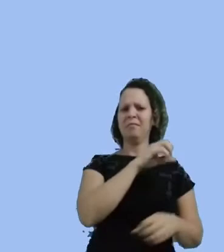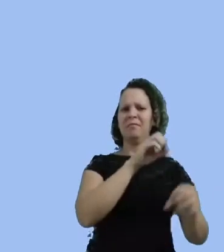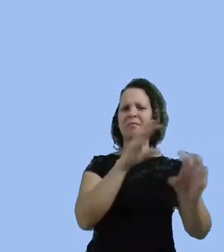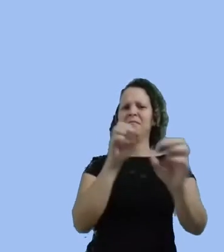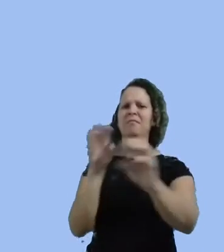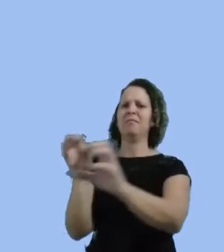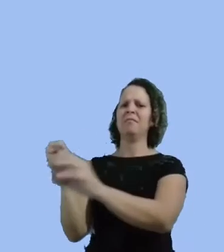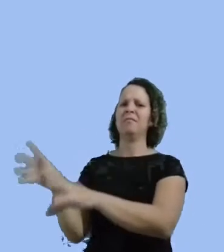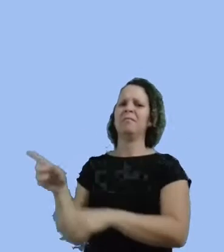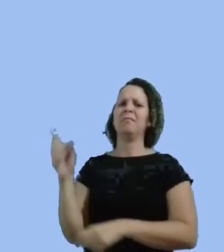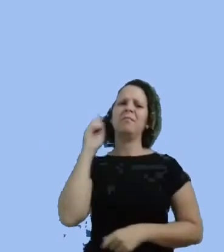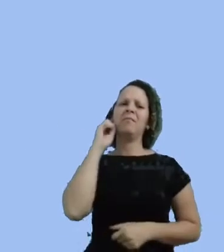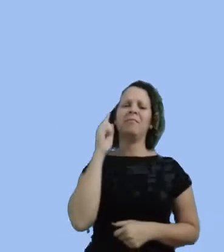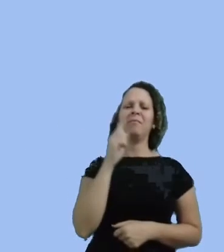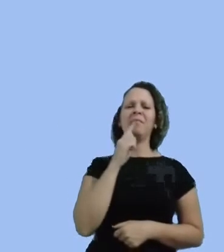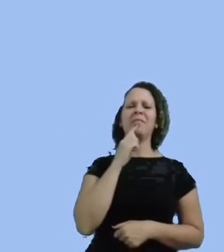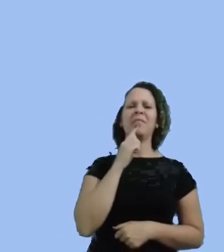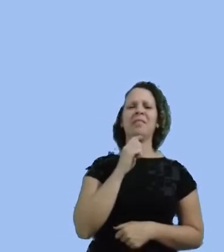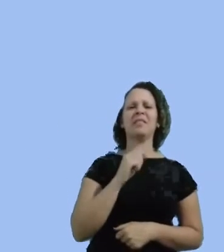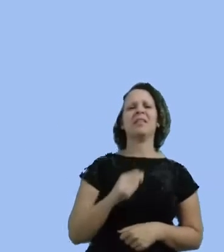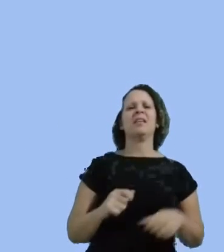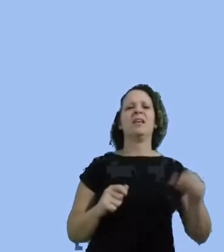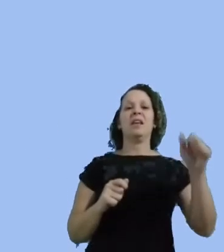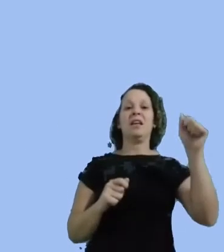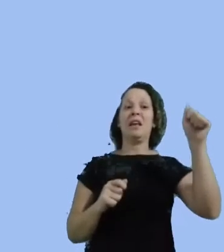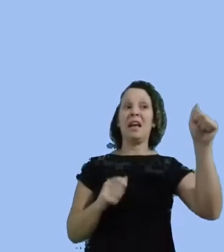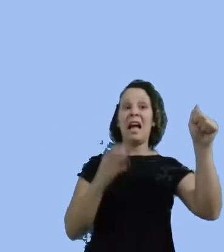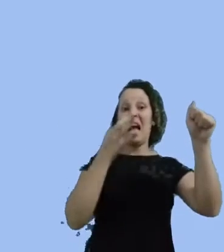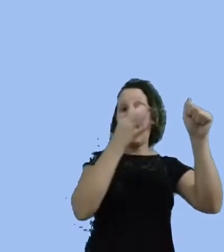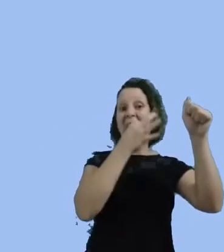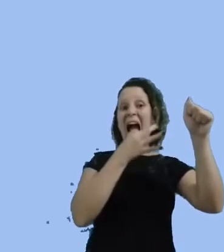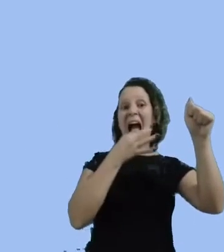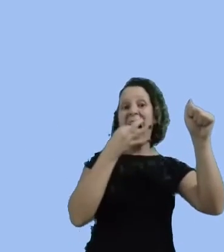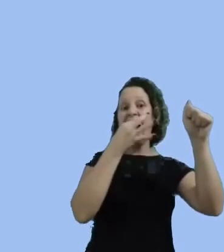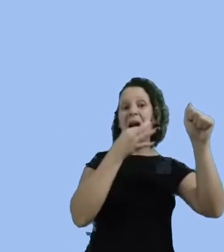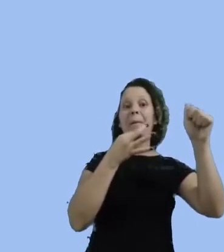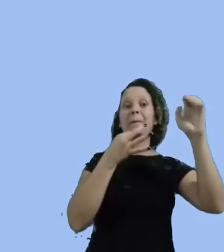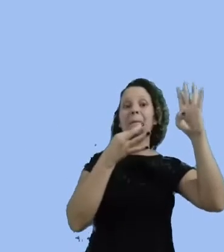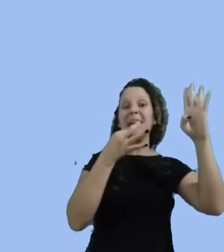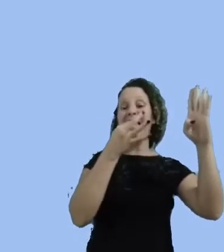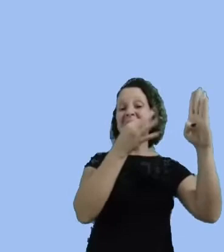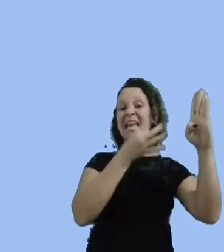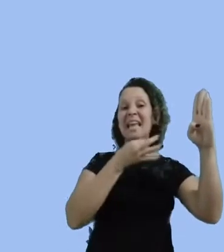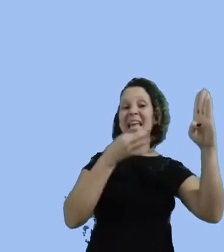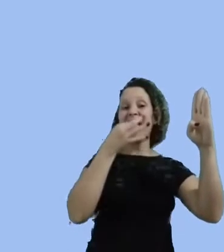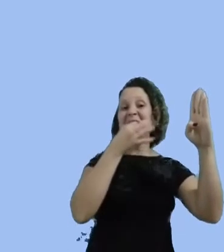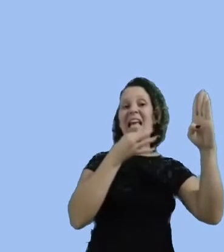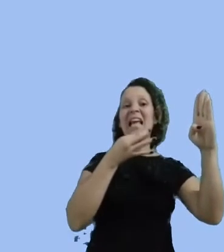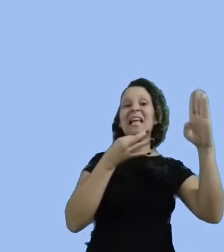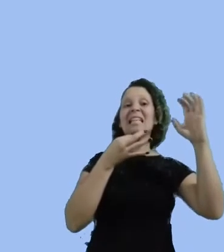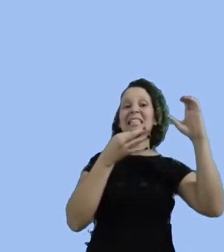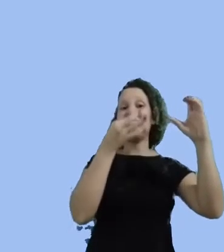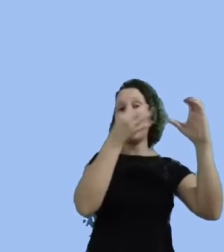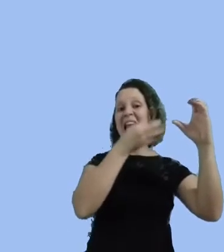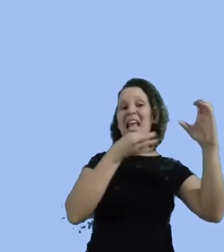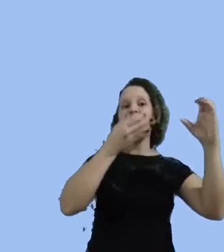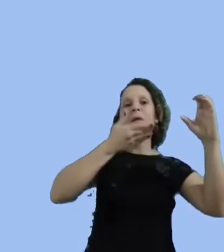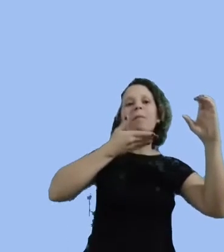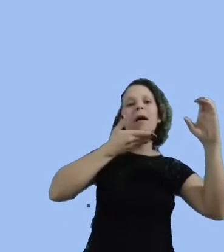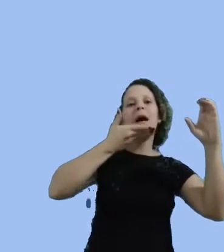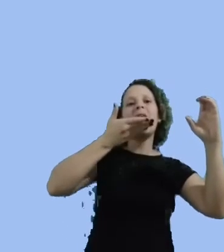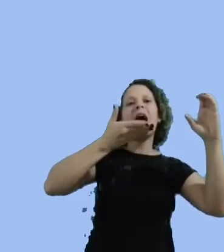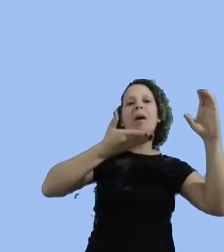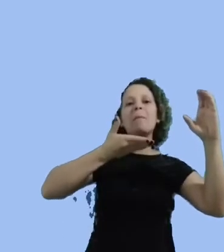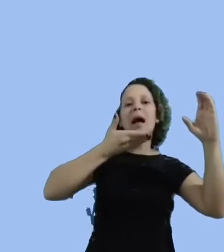isso. Também ele ensinava os surdos, utilizando aquele alfabeto, né? Mas ele